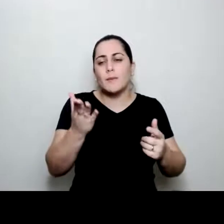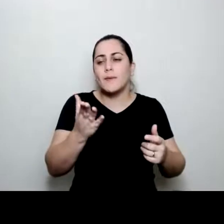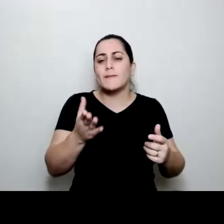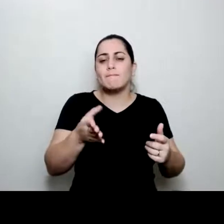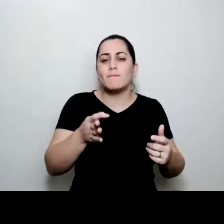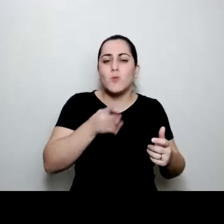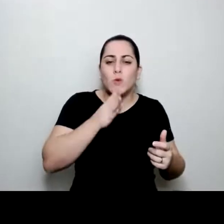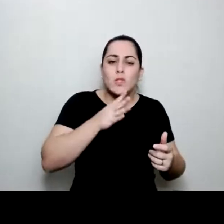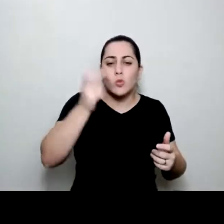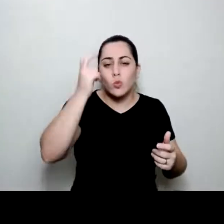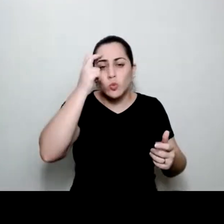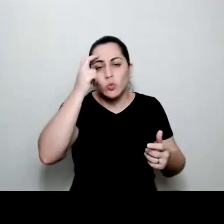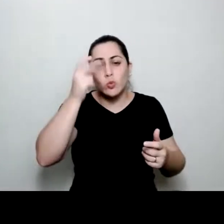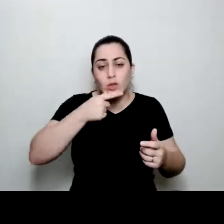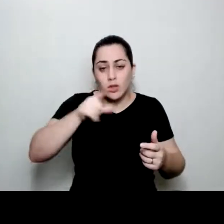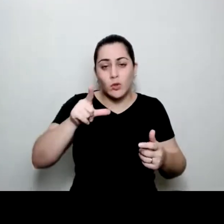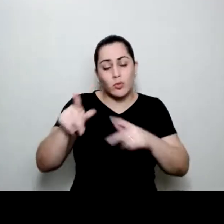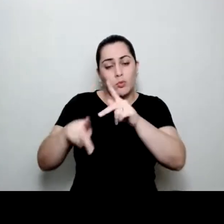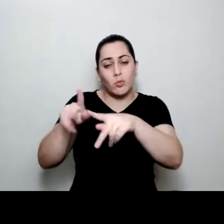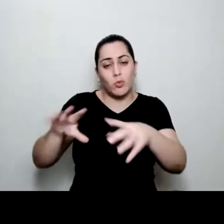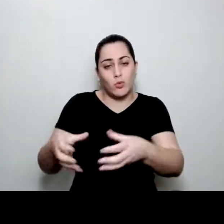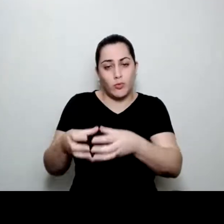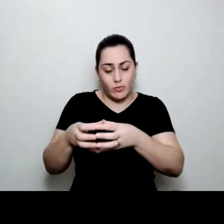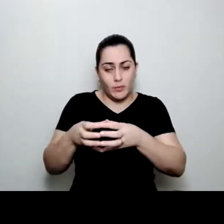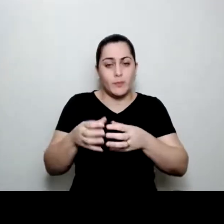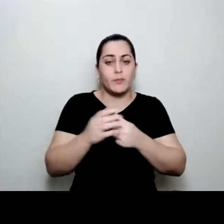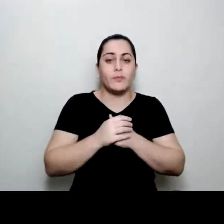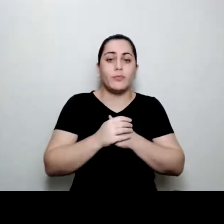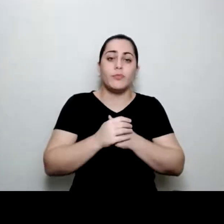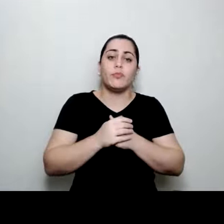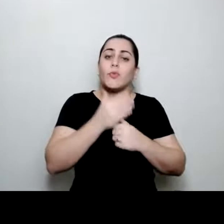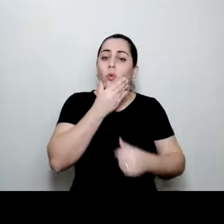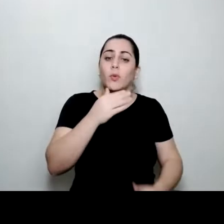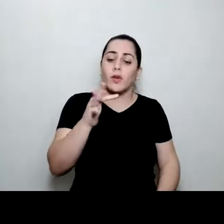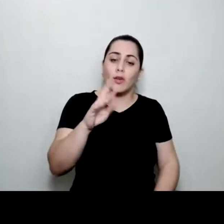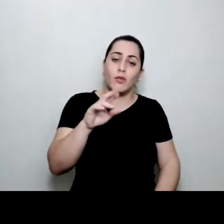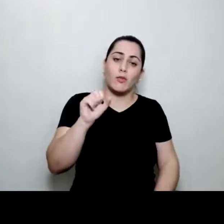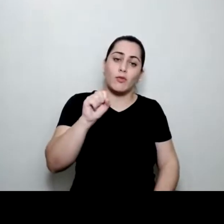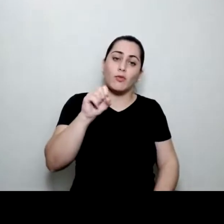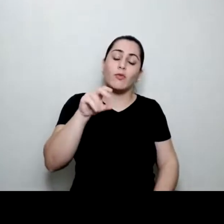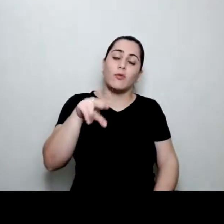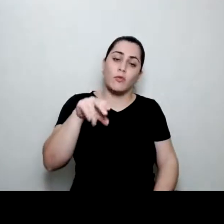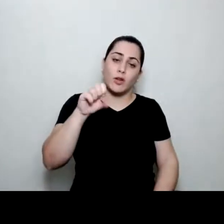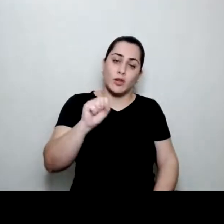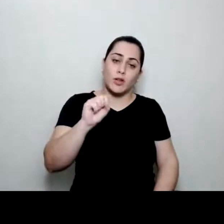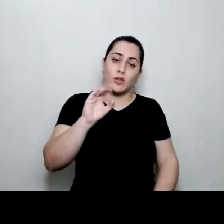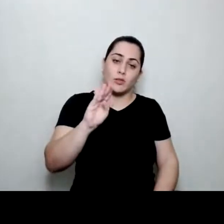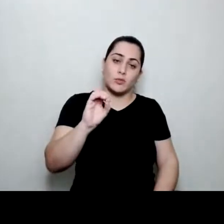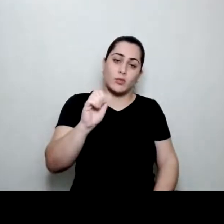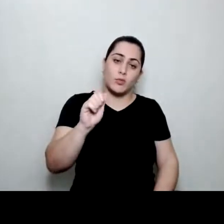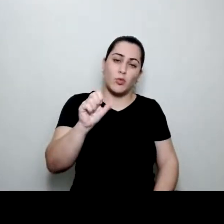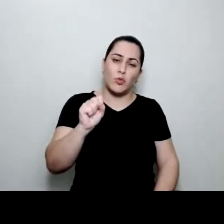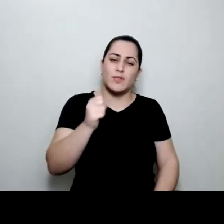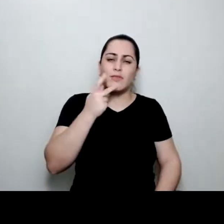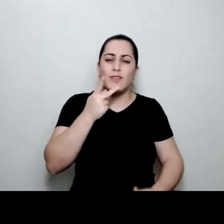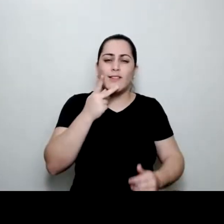a língua de um povo. E Franz Boas foi talvez o primeiro que teorizou sobre a precariedade dos